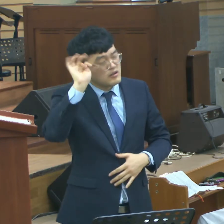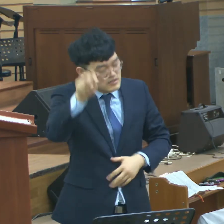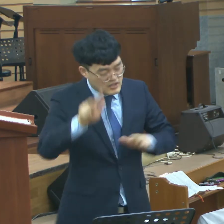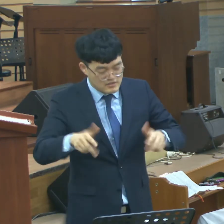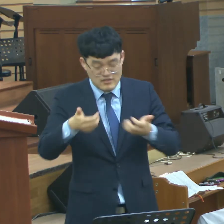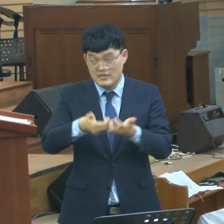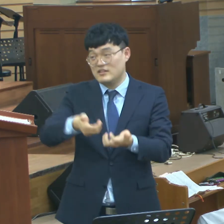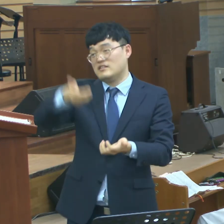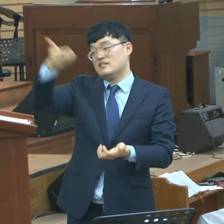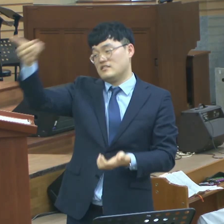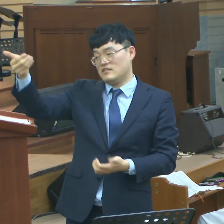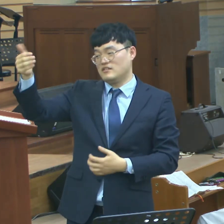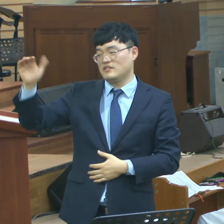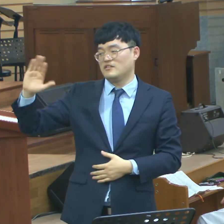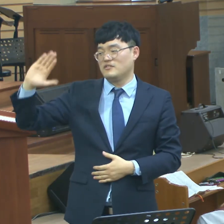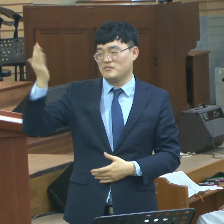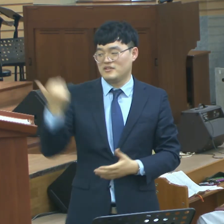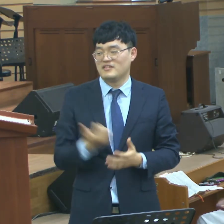것입니다.